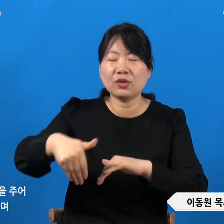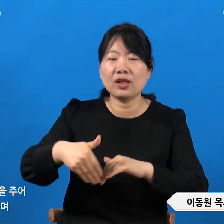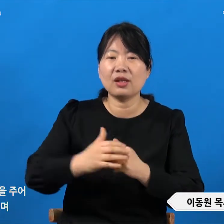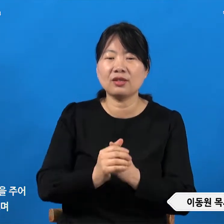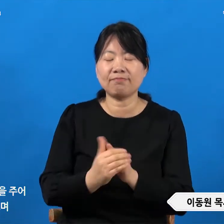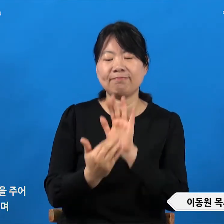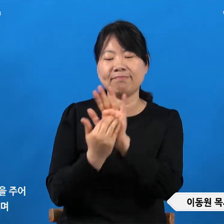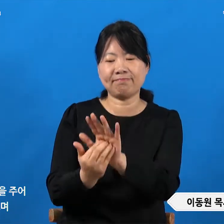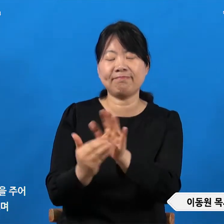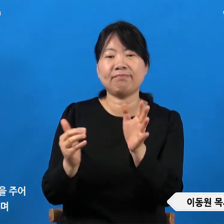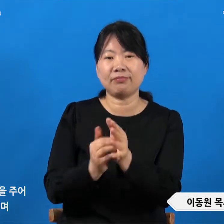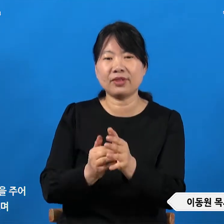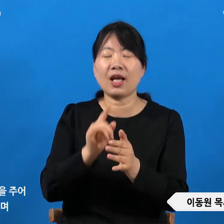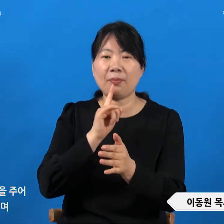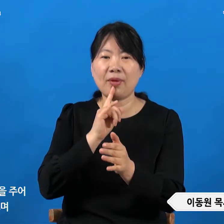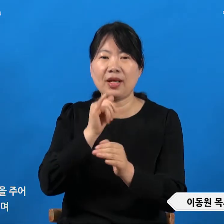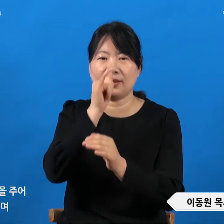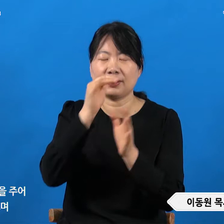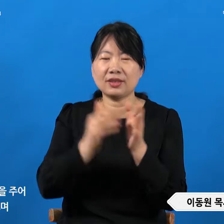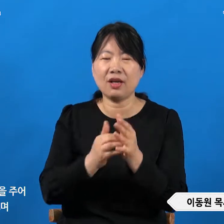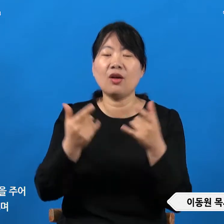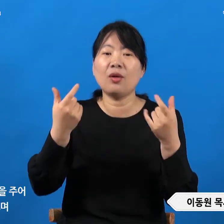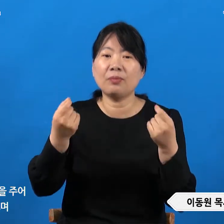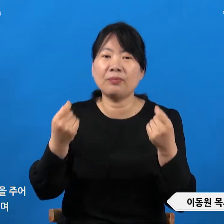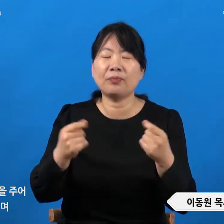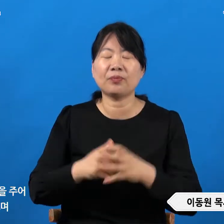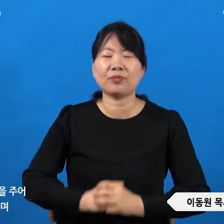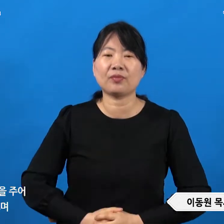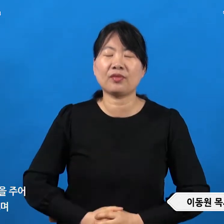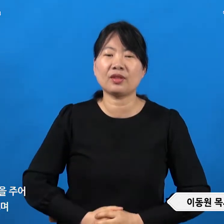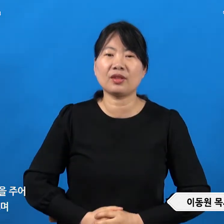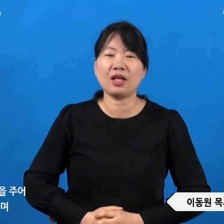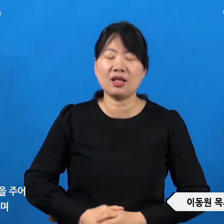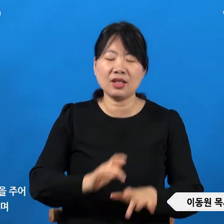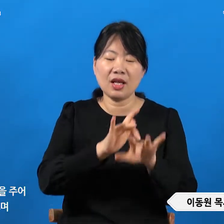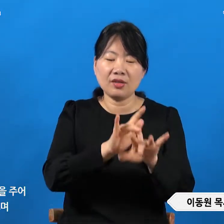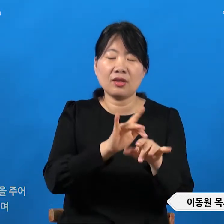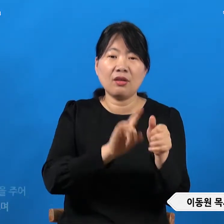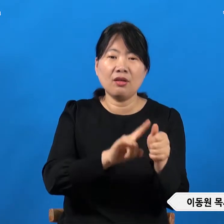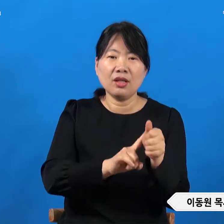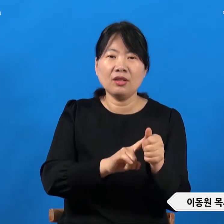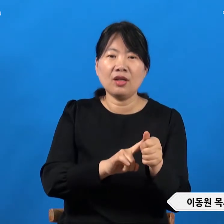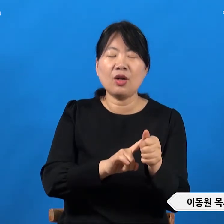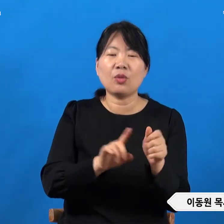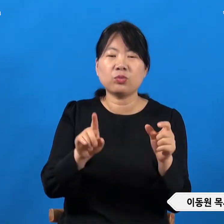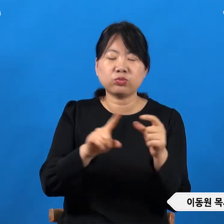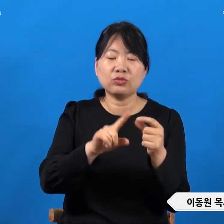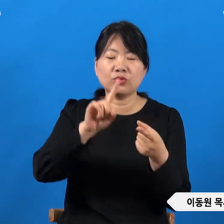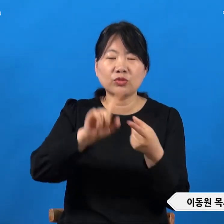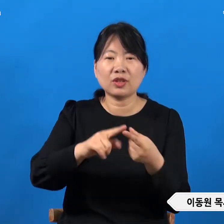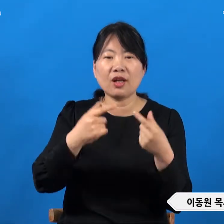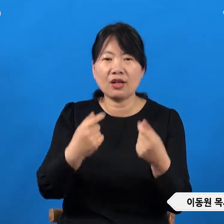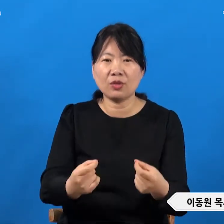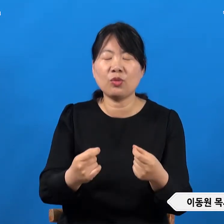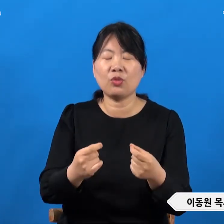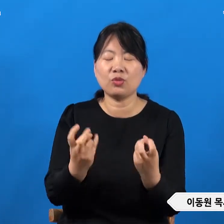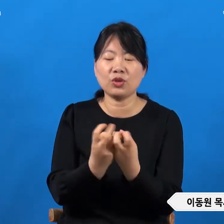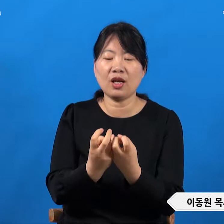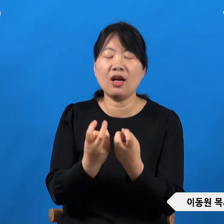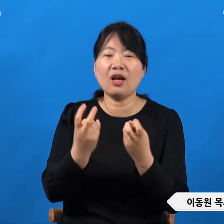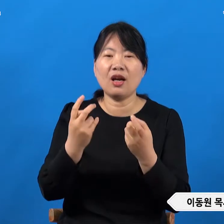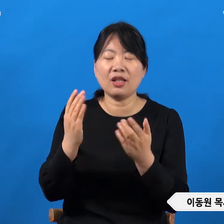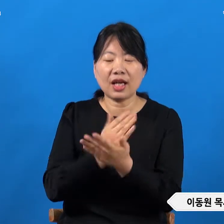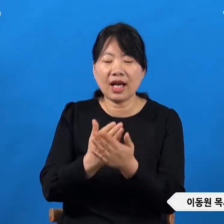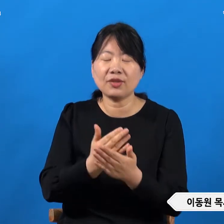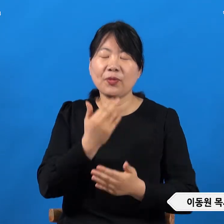계획을 막았다. 이렇게 말합니다. 그렇습니다. 사탄 마귀는 문자 그대로 수단과